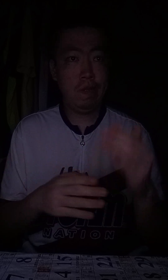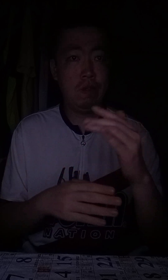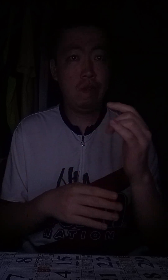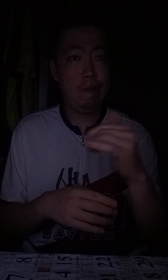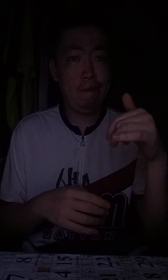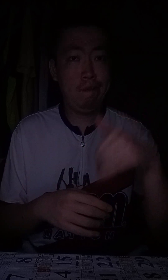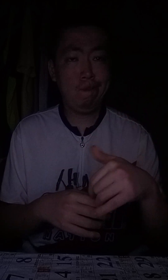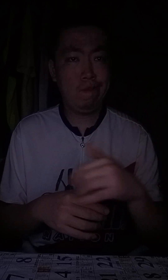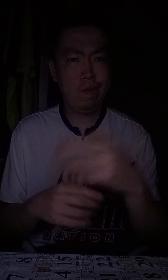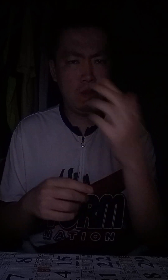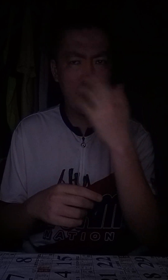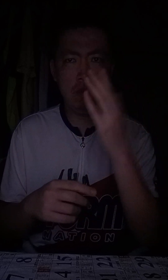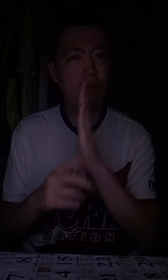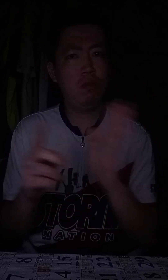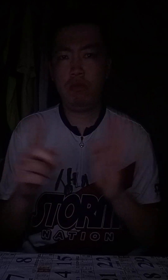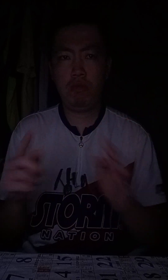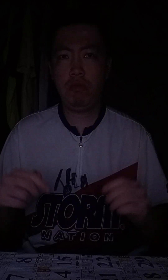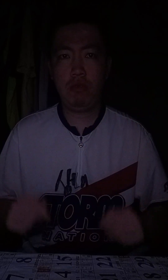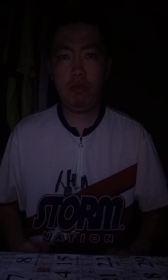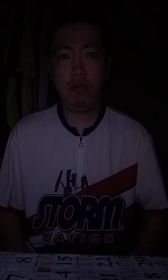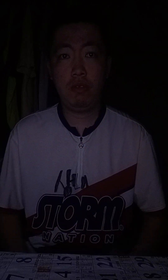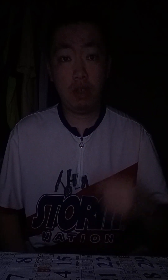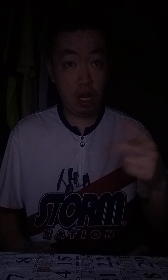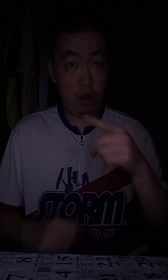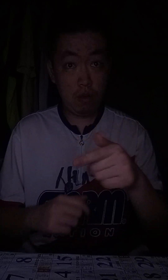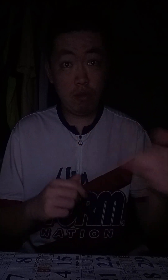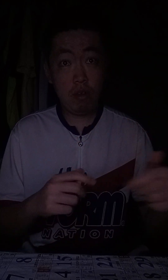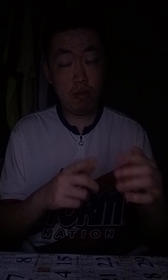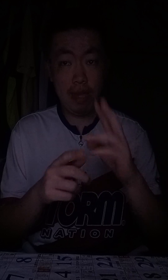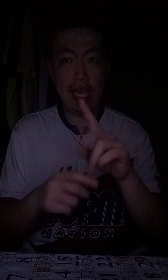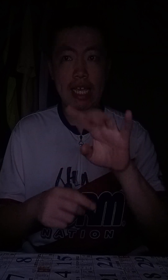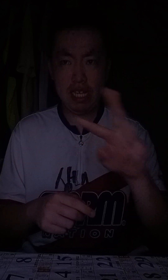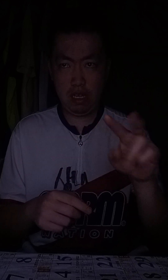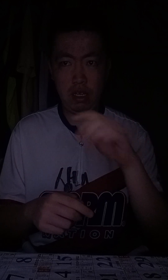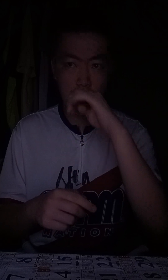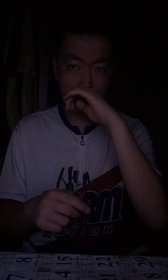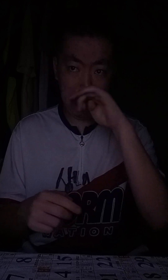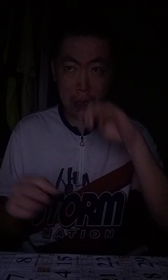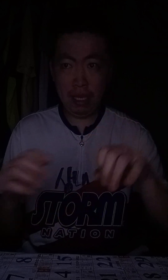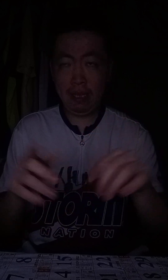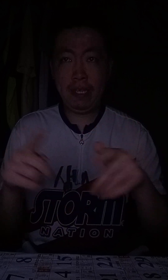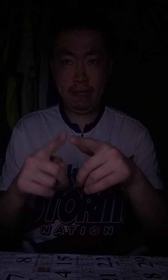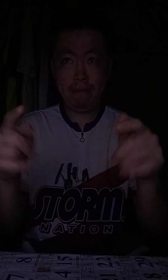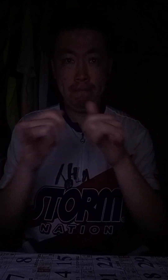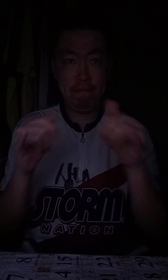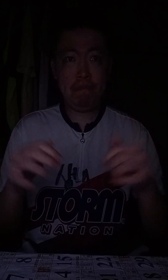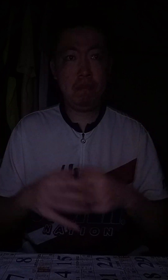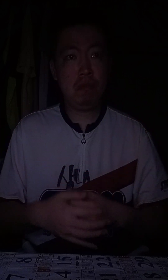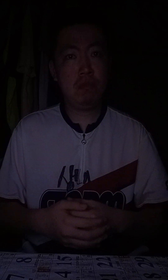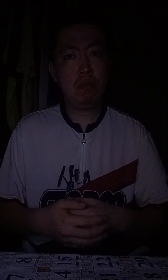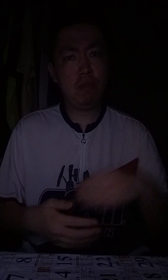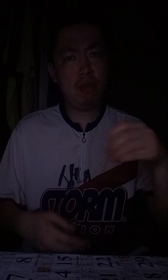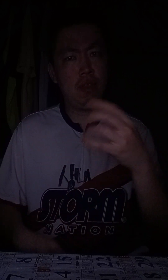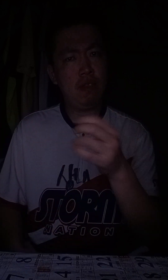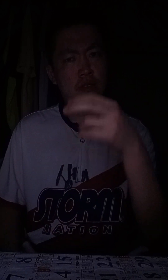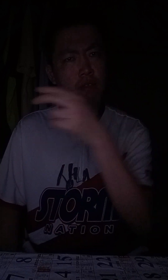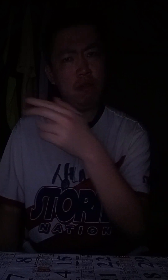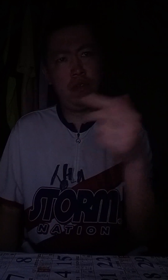소음과 매연이 없습니다. 한 번 충전하면 120km까지 갈 수 있습니다. 올림픽 경기를 여는